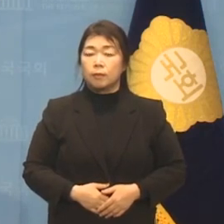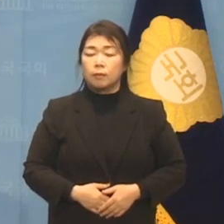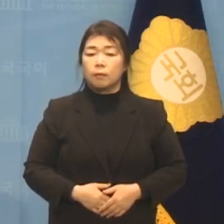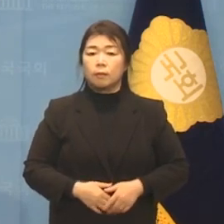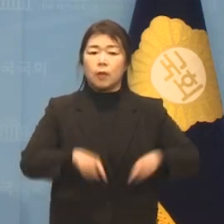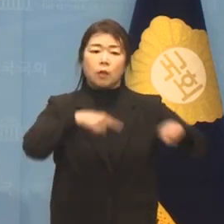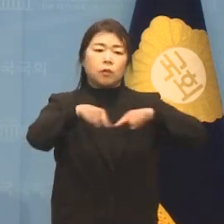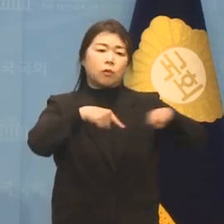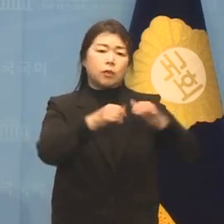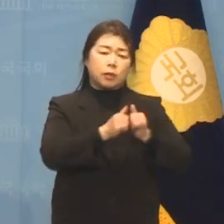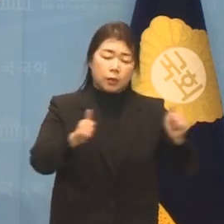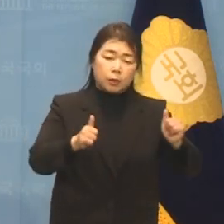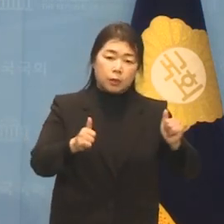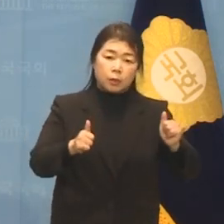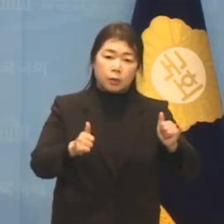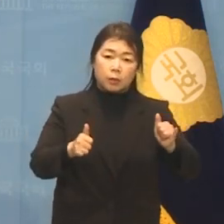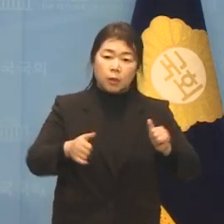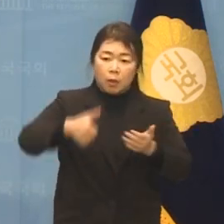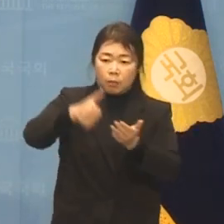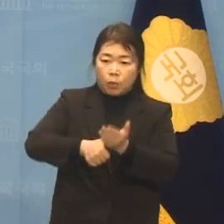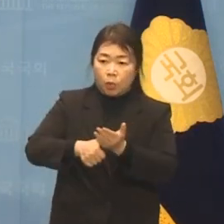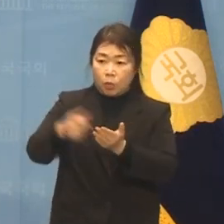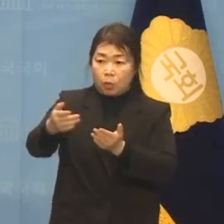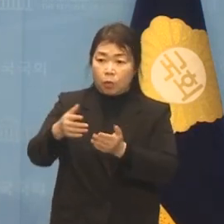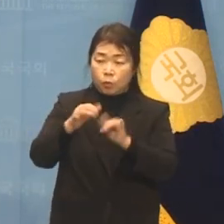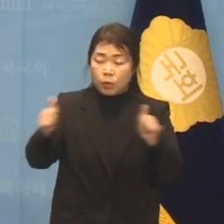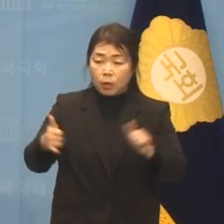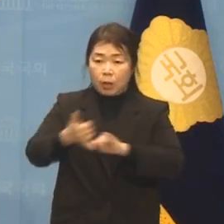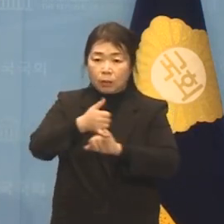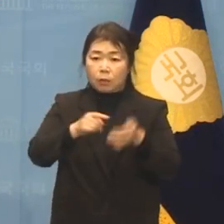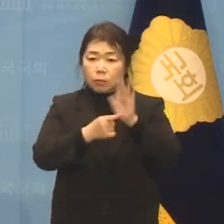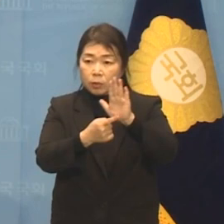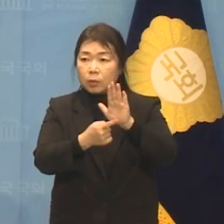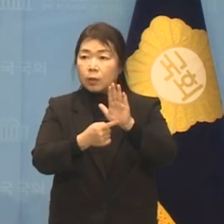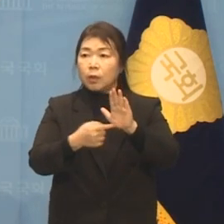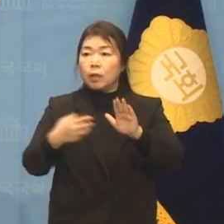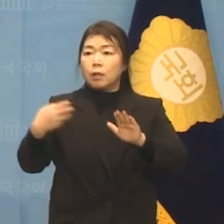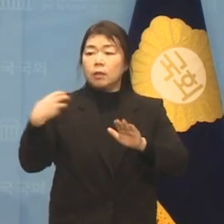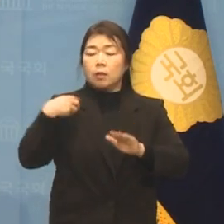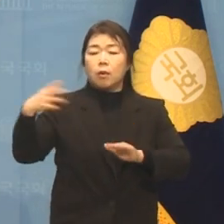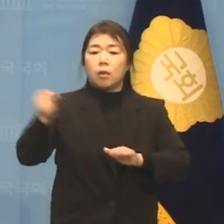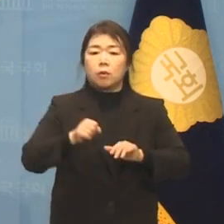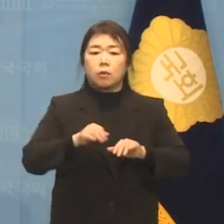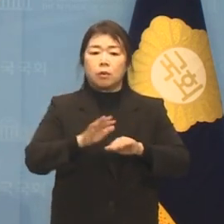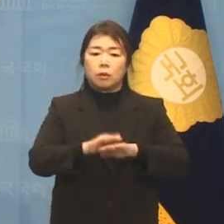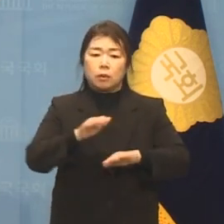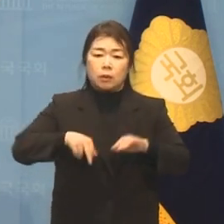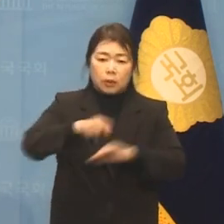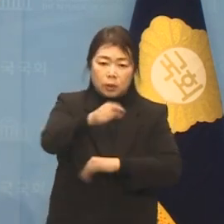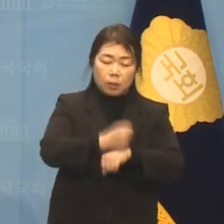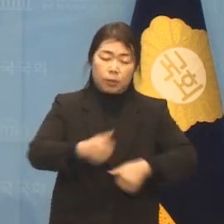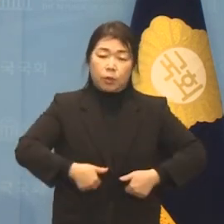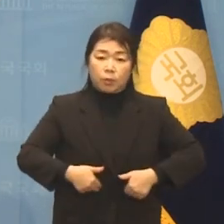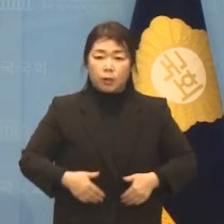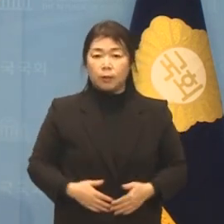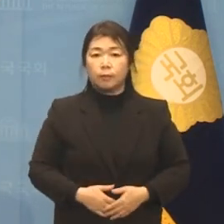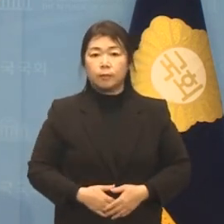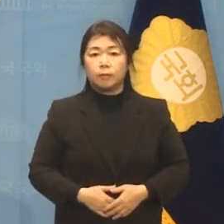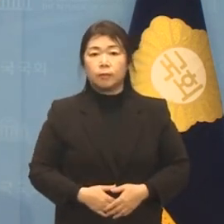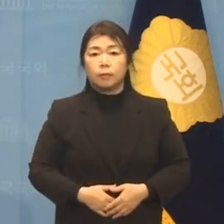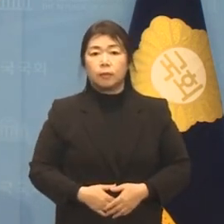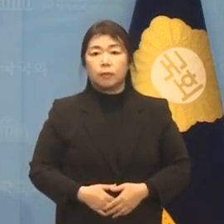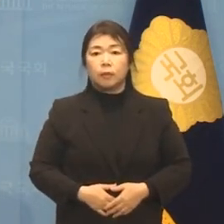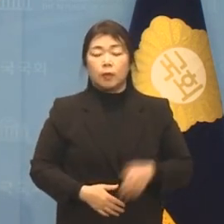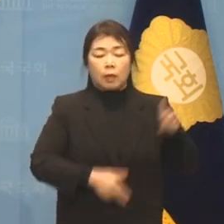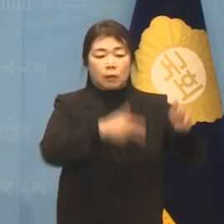정치인은 유권자 앞에서 약속한 공약을 책임있게 이행해야 될 책무가 있습니다. 사업이나 정책의